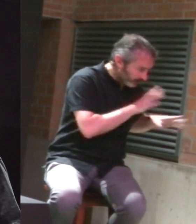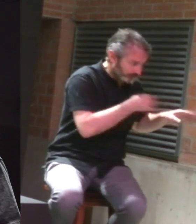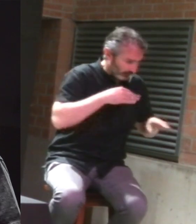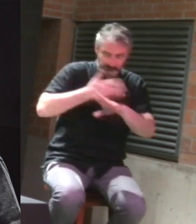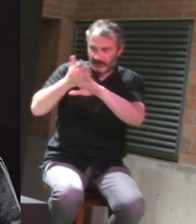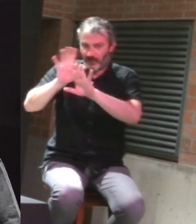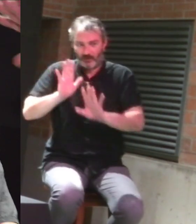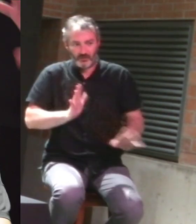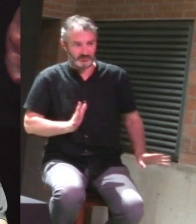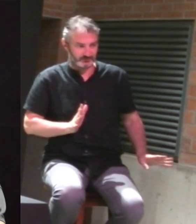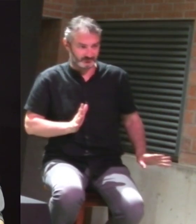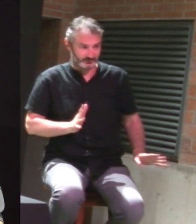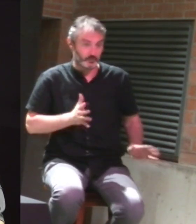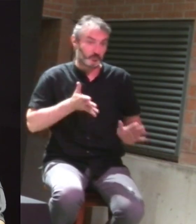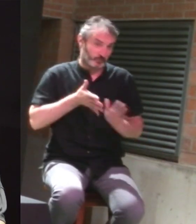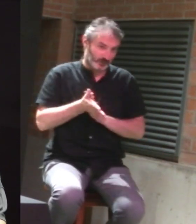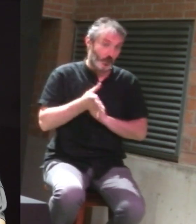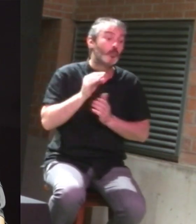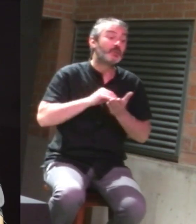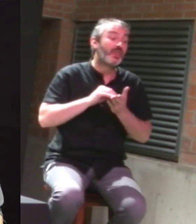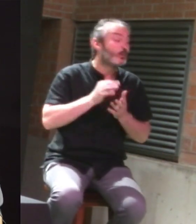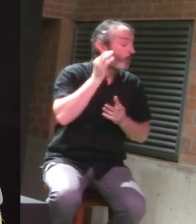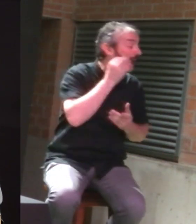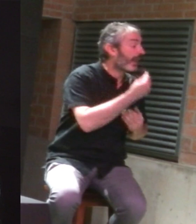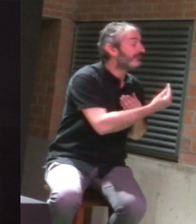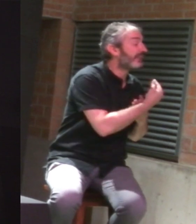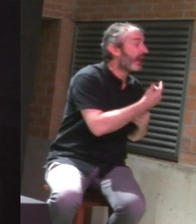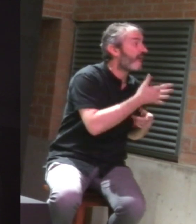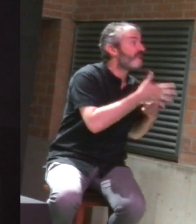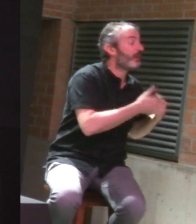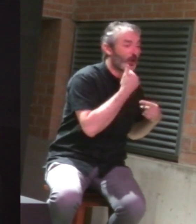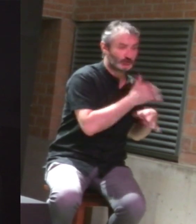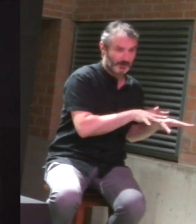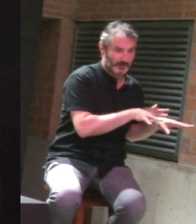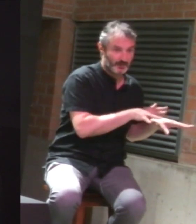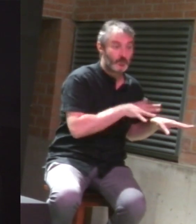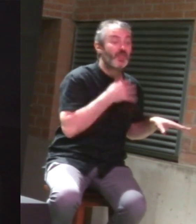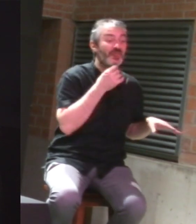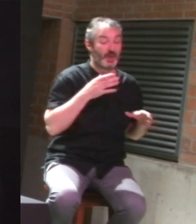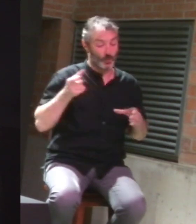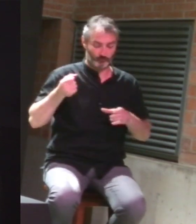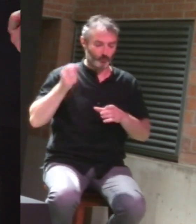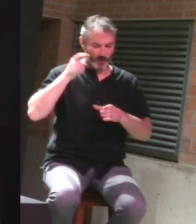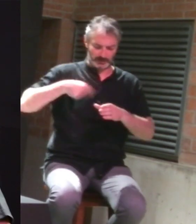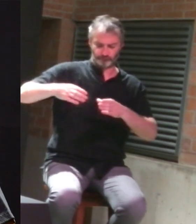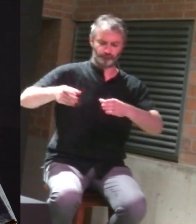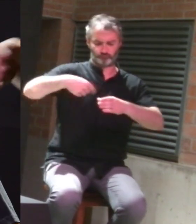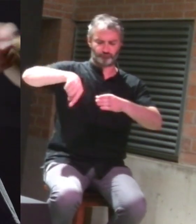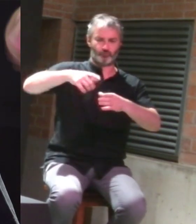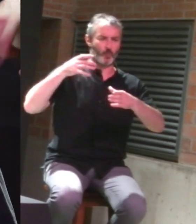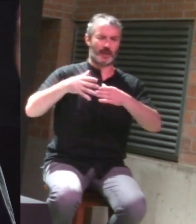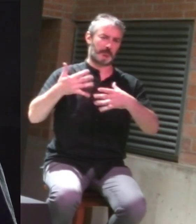muchas mujeres no lo hacían, no aprendían el oficio. Con lo cual, tenemos a un porcentaje bastante importante de